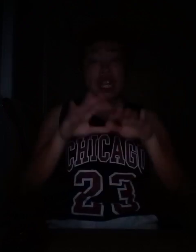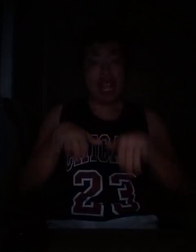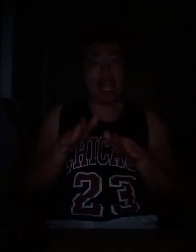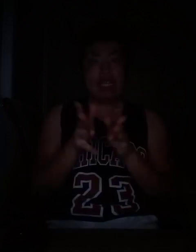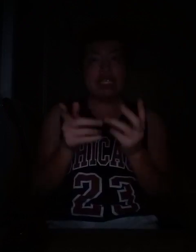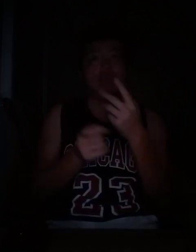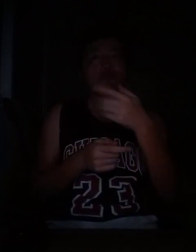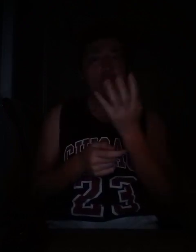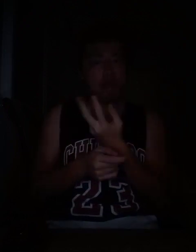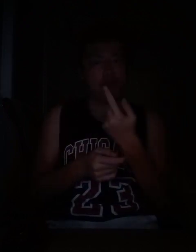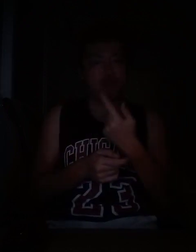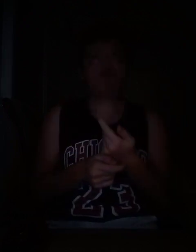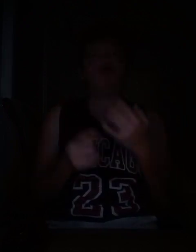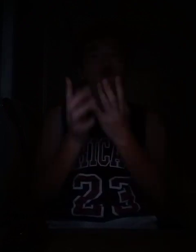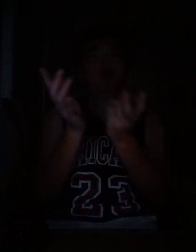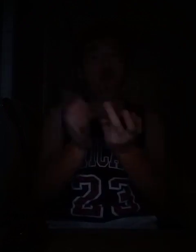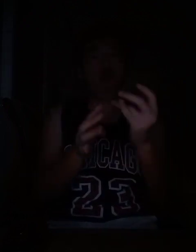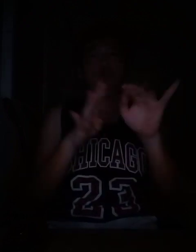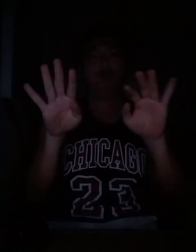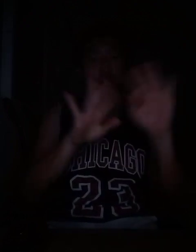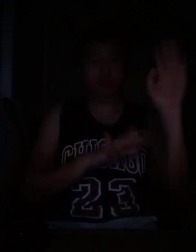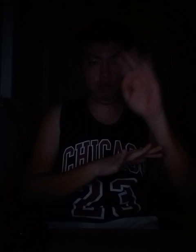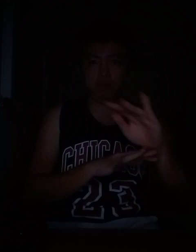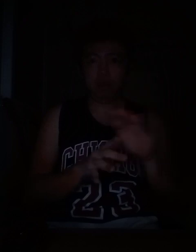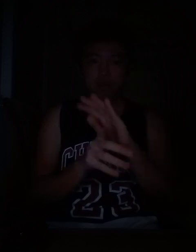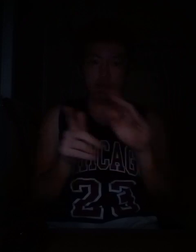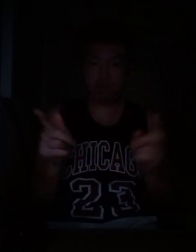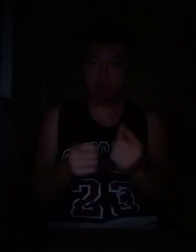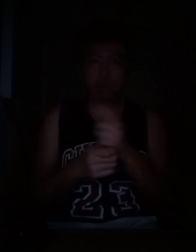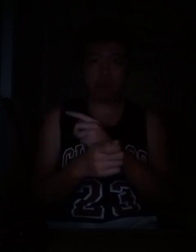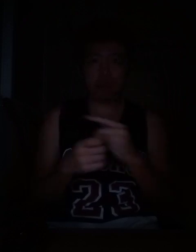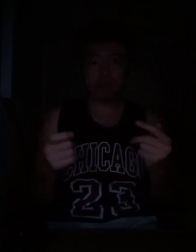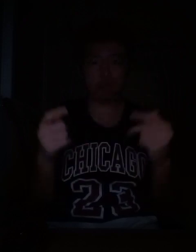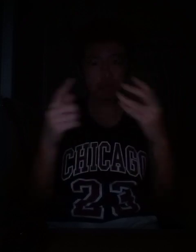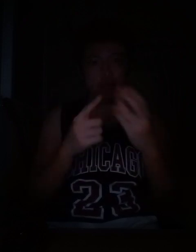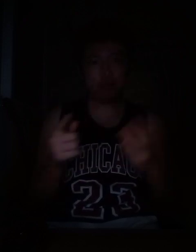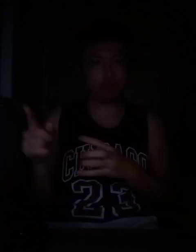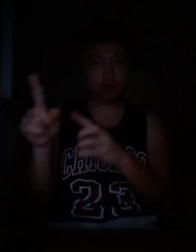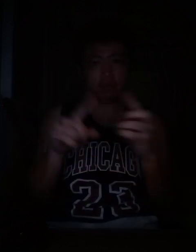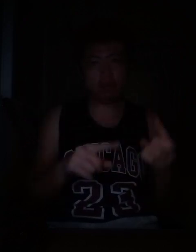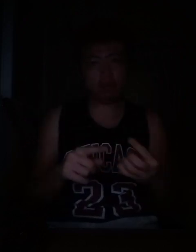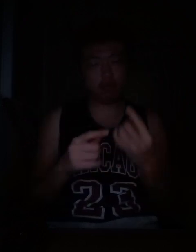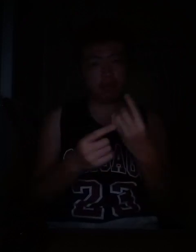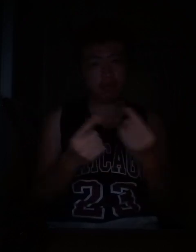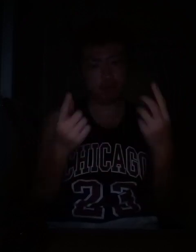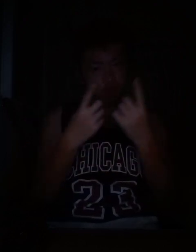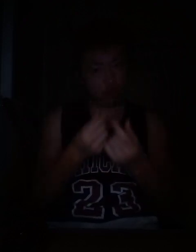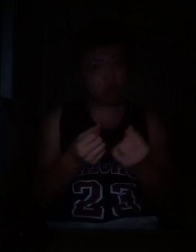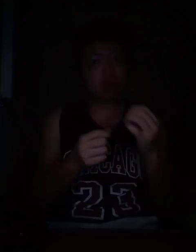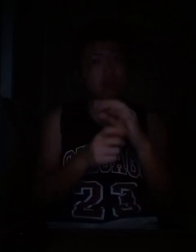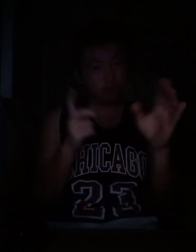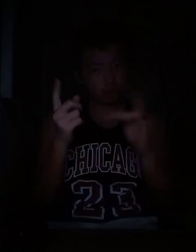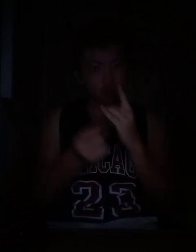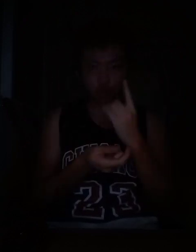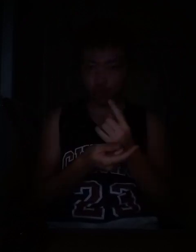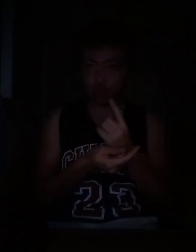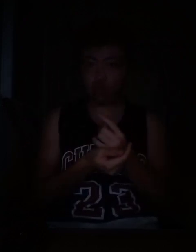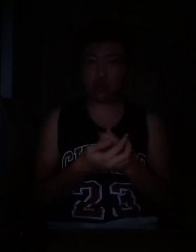해양수산부는 내년 9월에도 추가 배송비가 지원되도록 기획재정부에 예산 편성을 요청했고